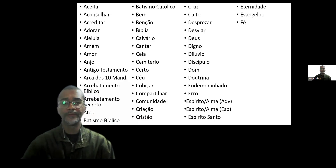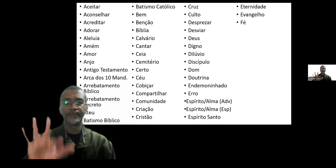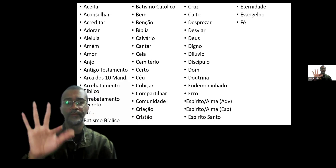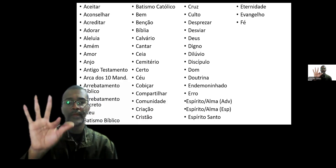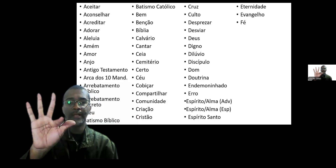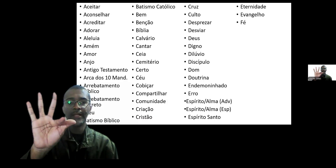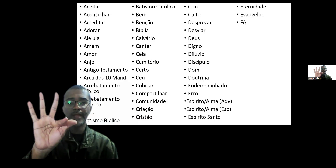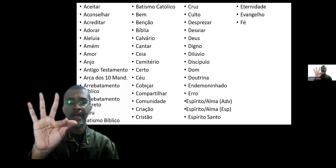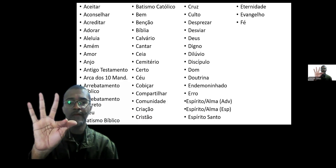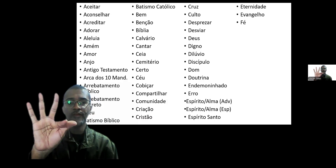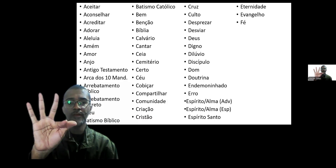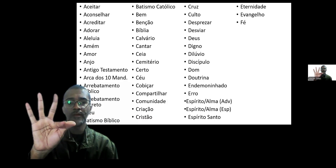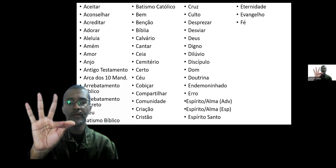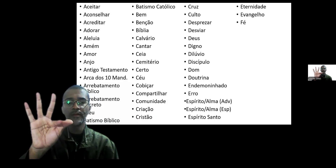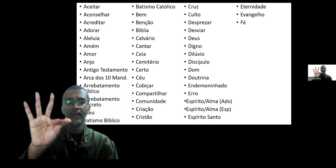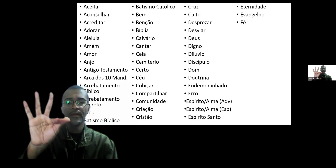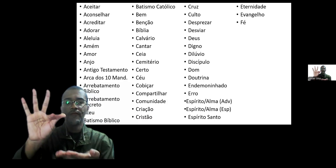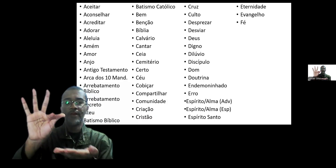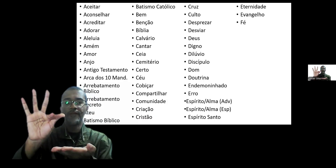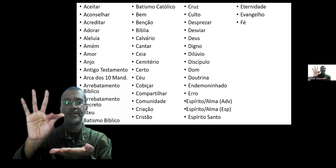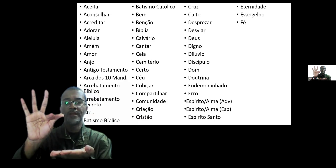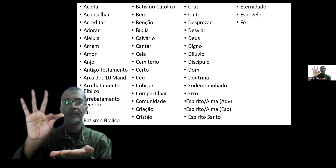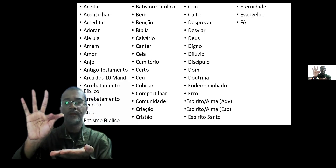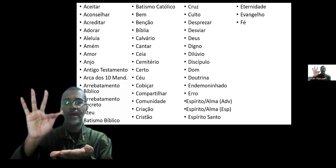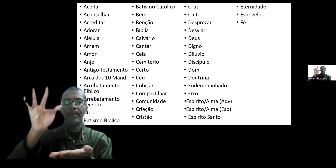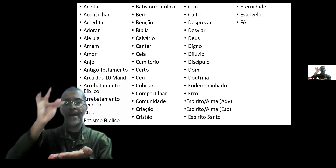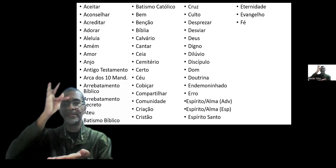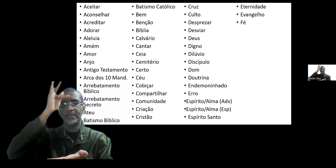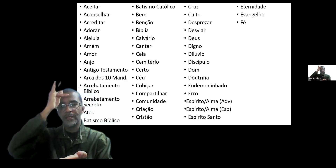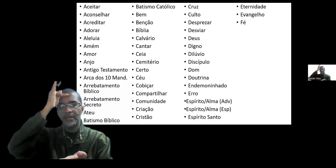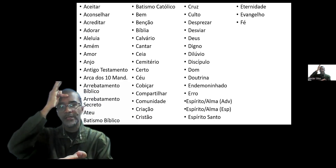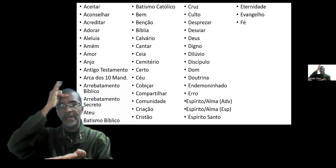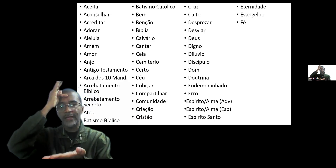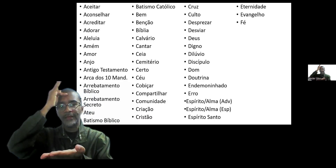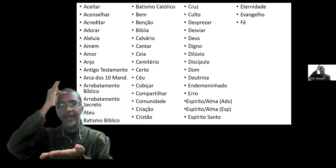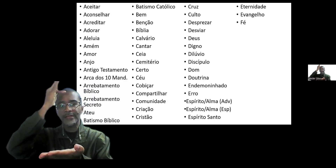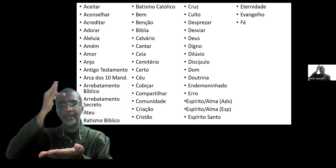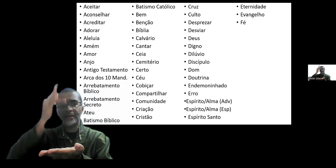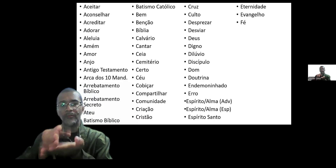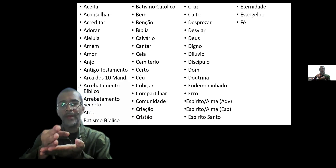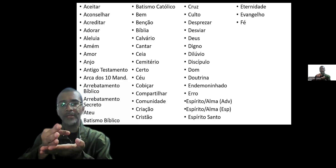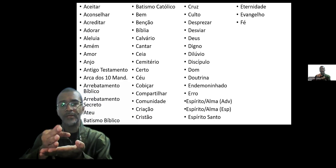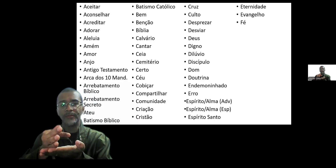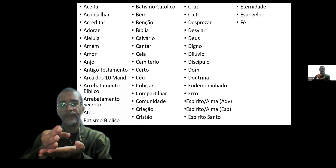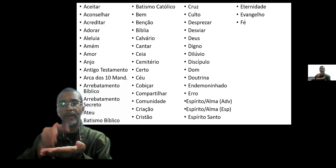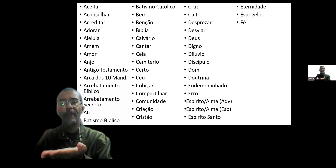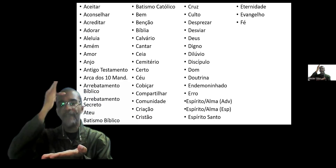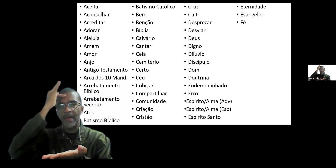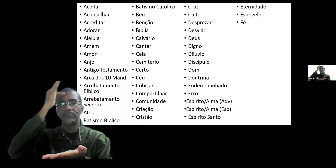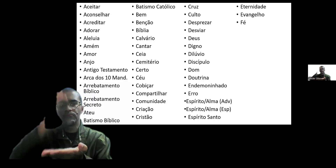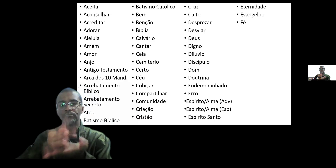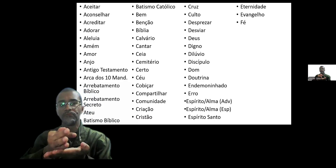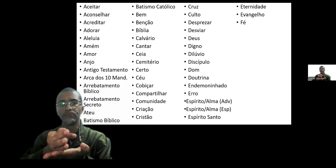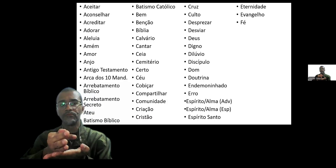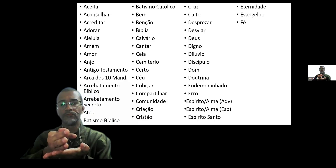Fé, letra F, vai fazer a base, sai da testa, bate na mão.